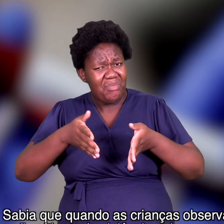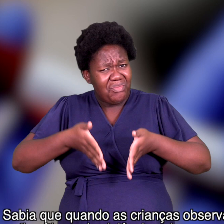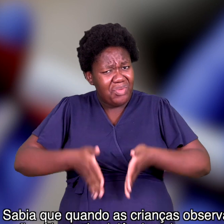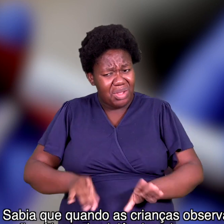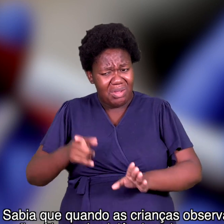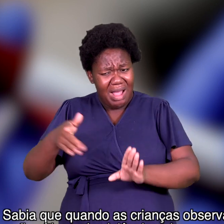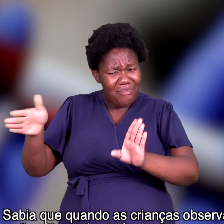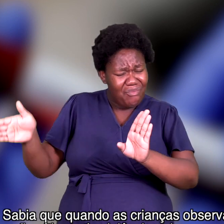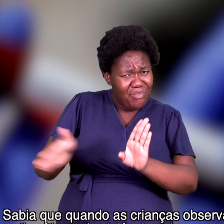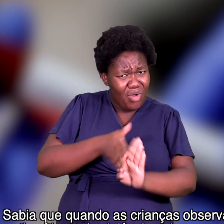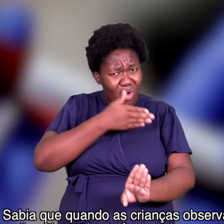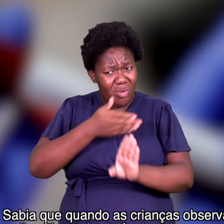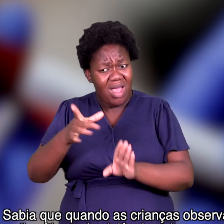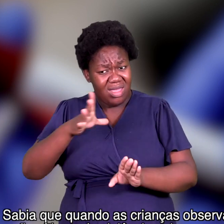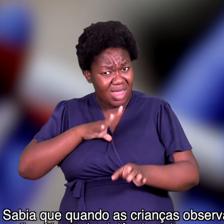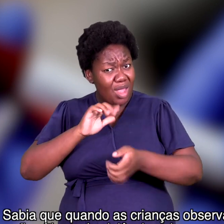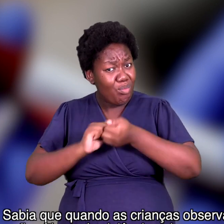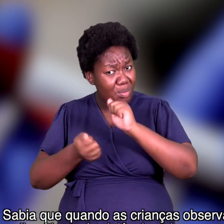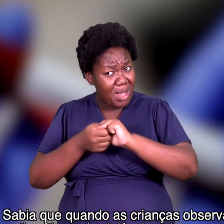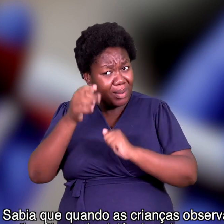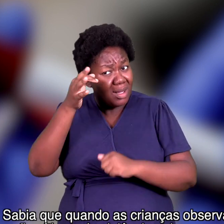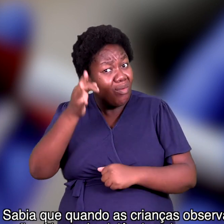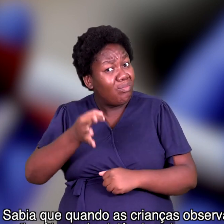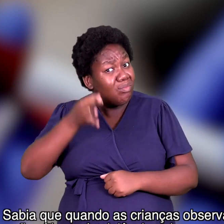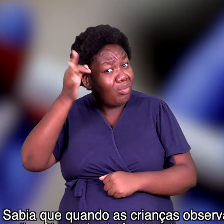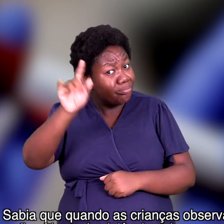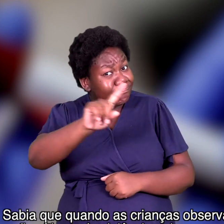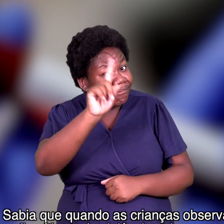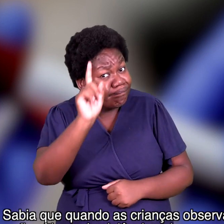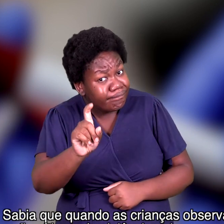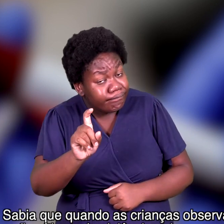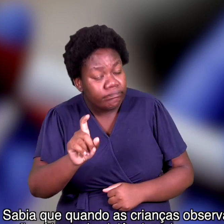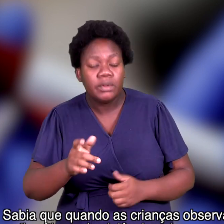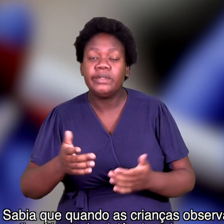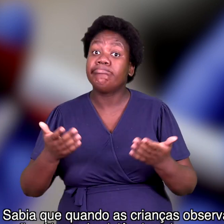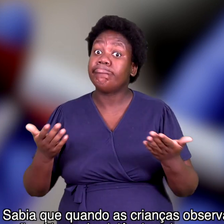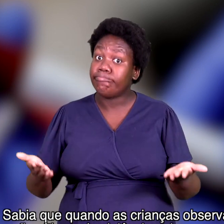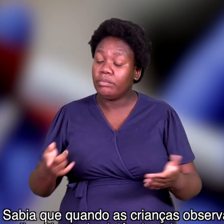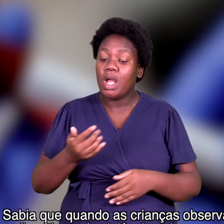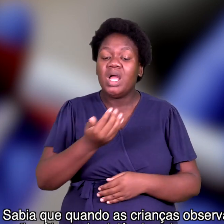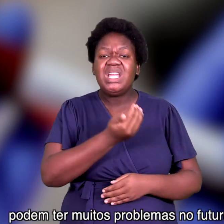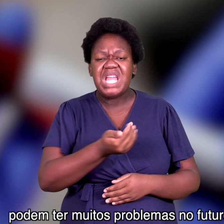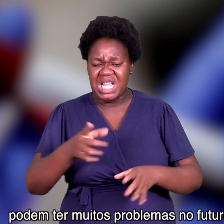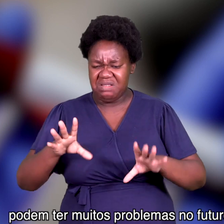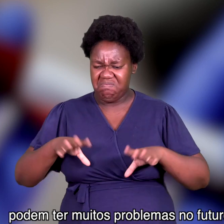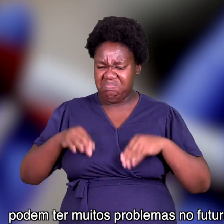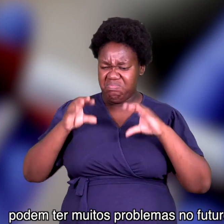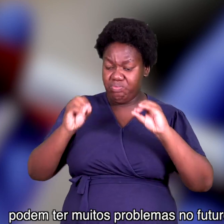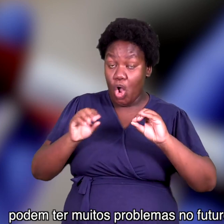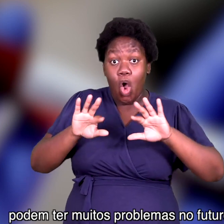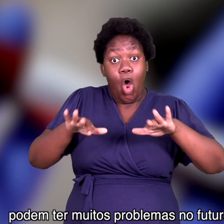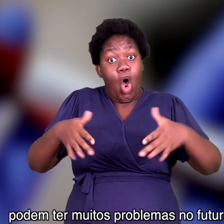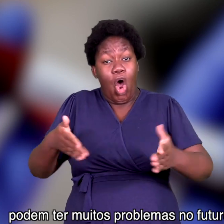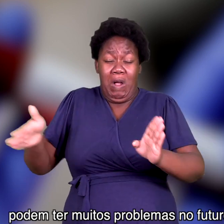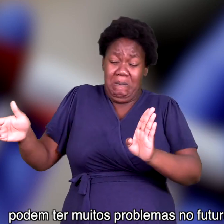Sabia que, quando as crianças observam ou são vítimas da violência pelos seus pais, podem ter muitos problemas no futuro?